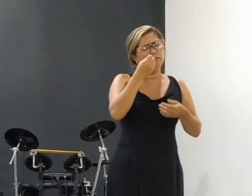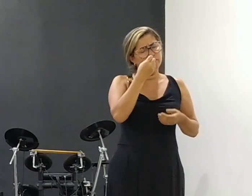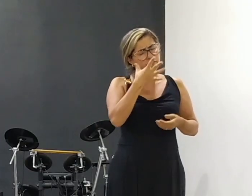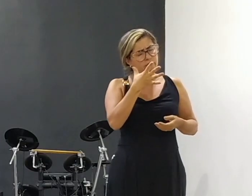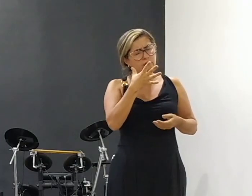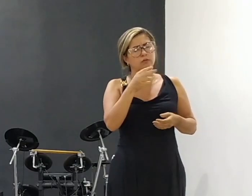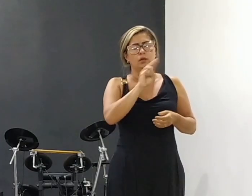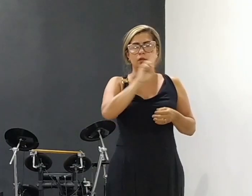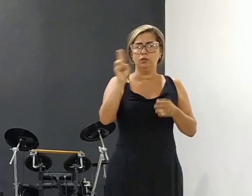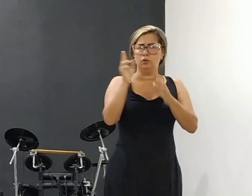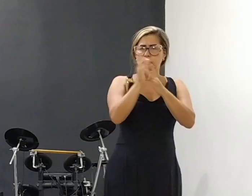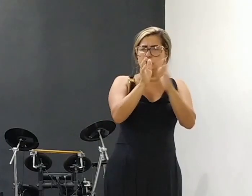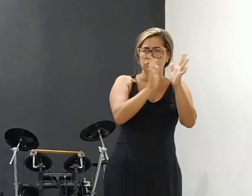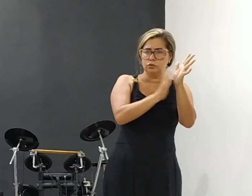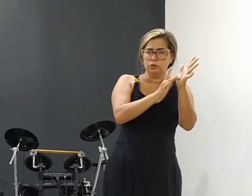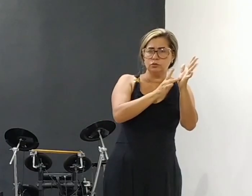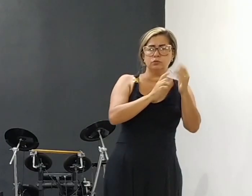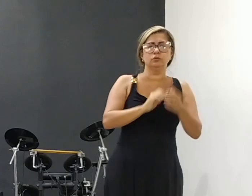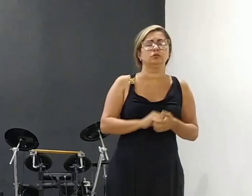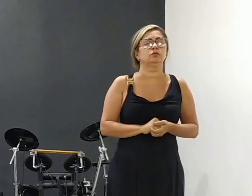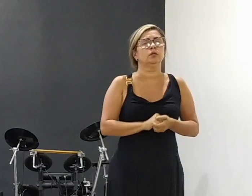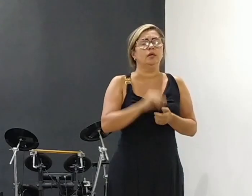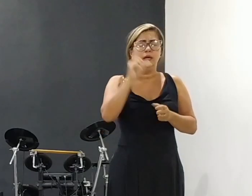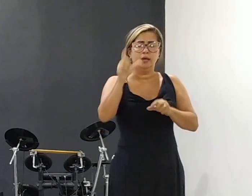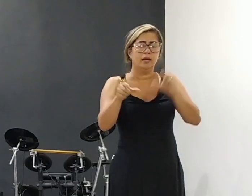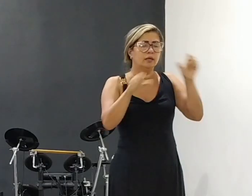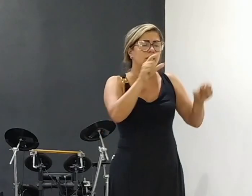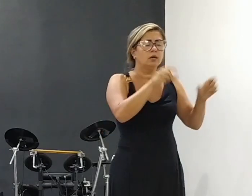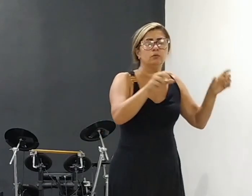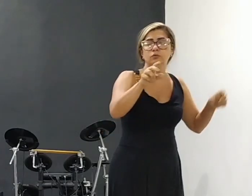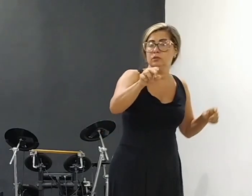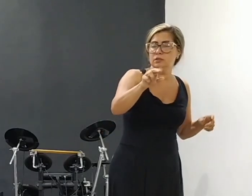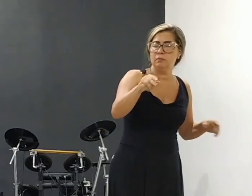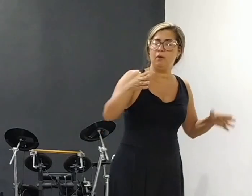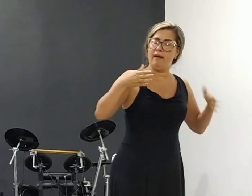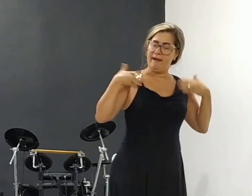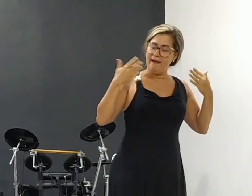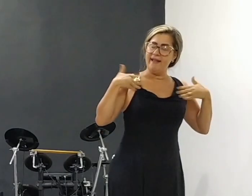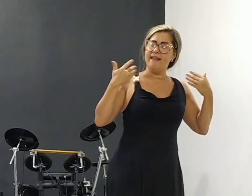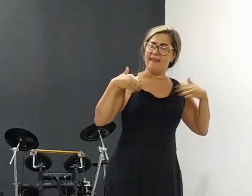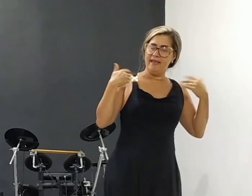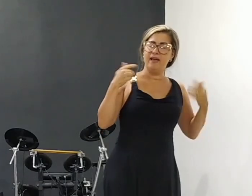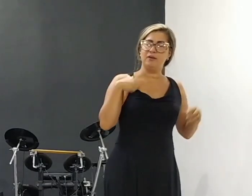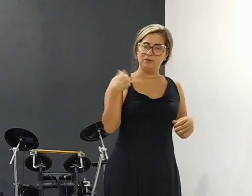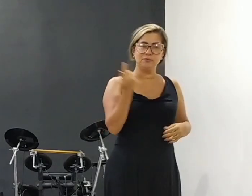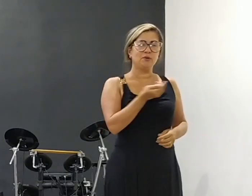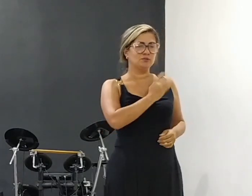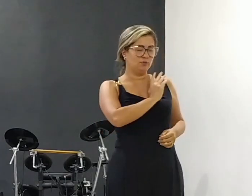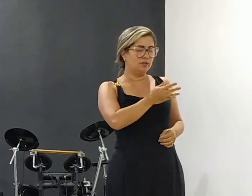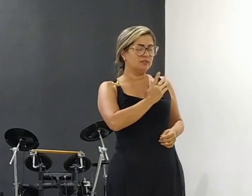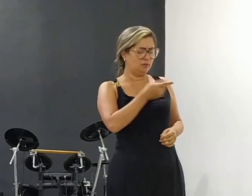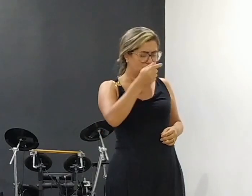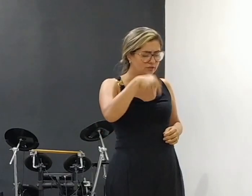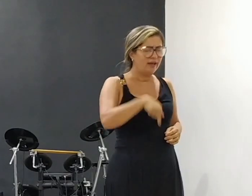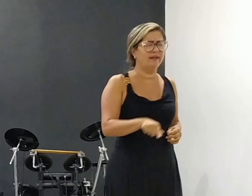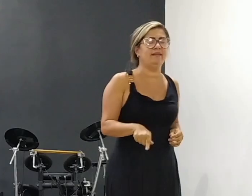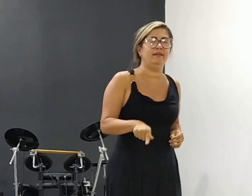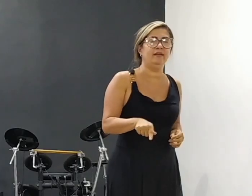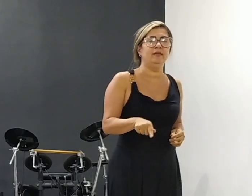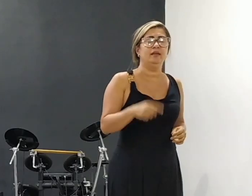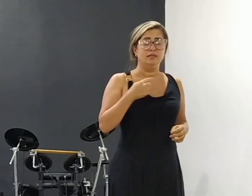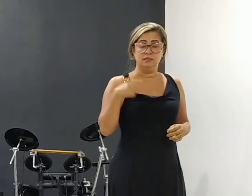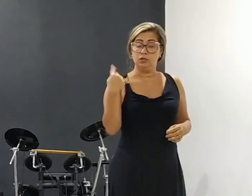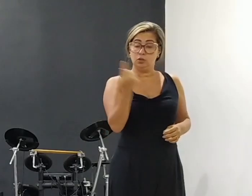bem-vindos, em nome de Jesus. Cada um dos irmãos que estão aqui alegra o nosso coração por estar aqui. Se